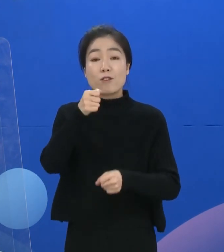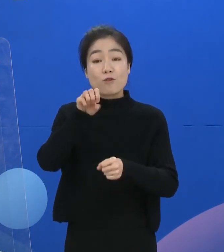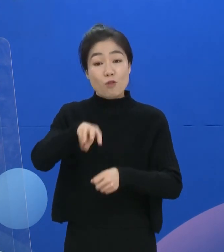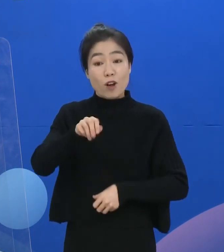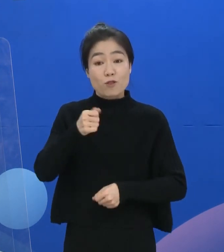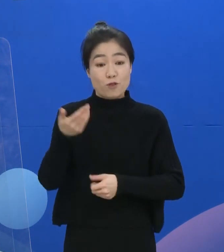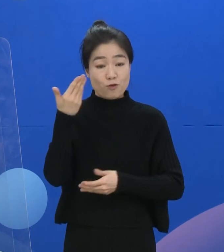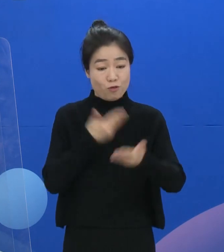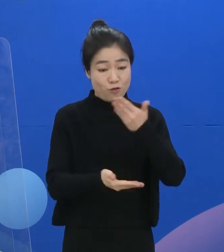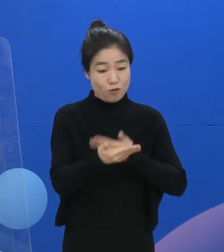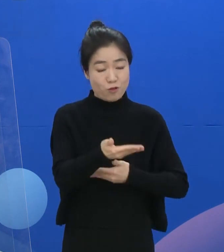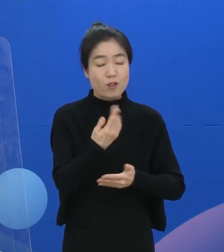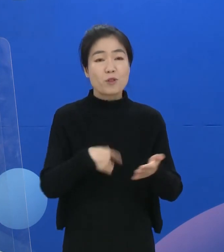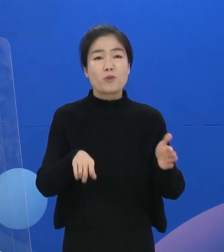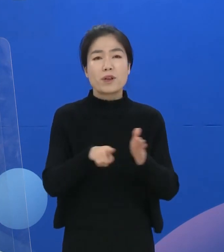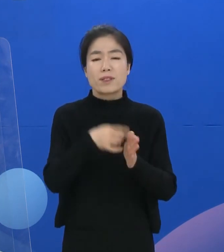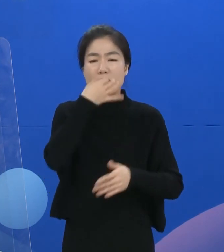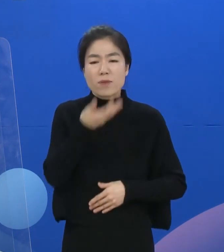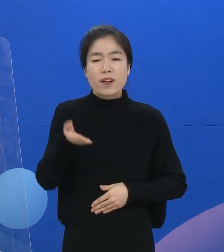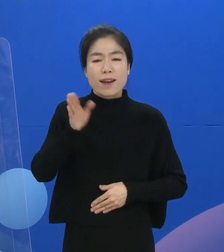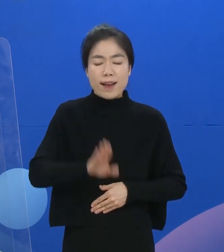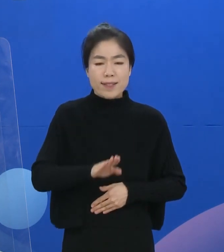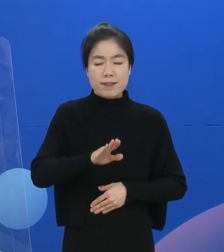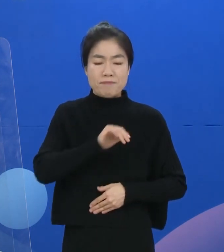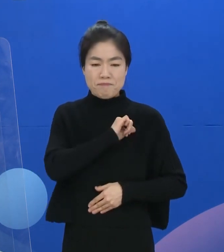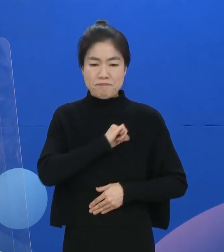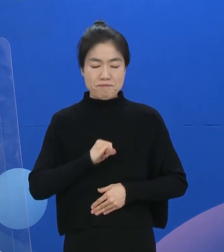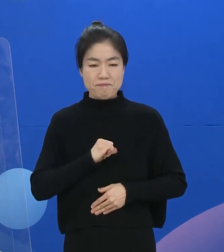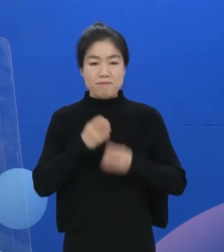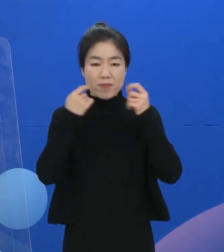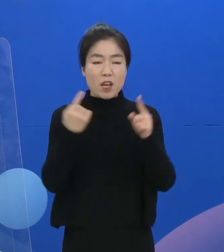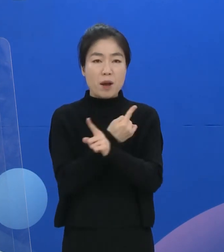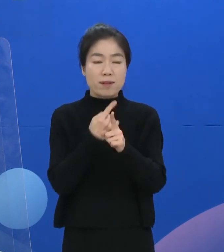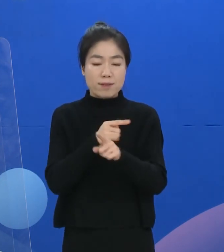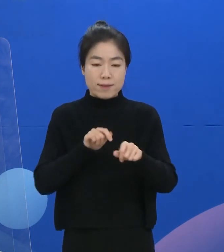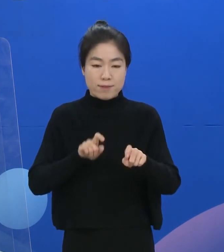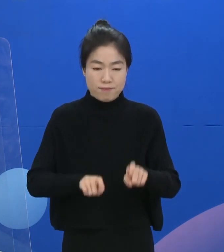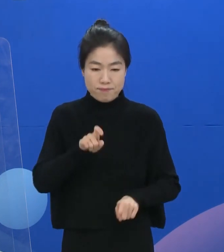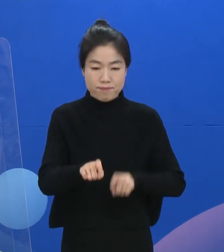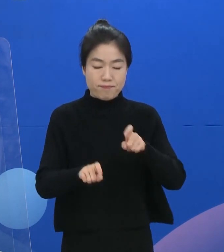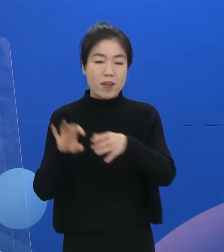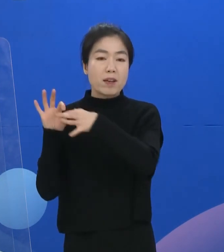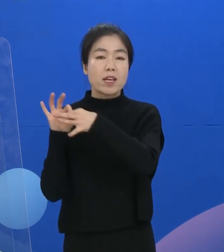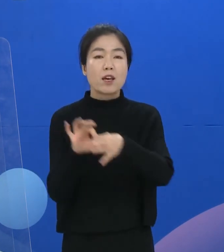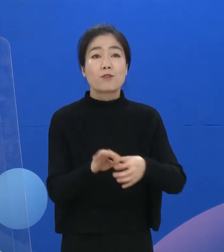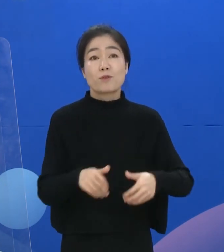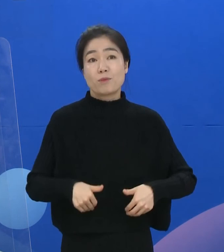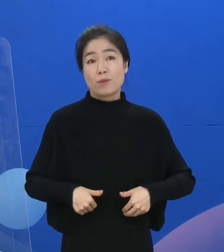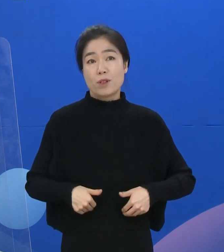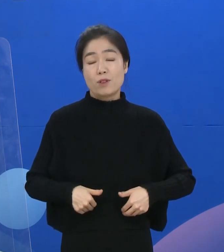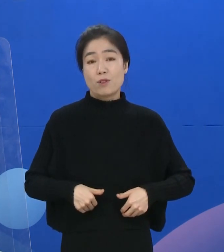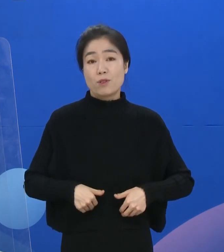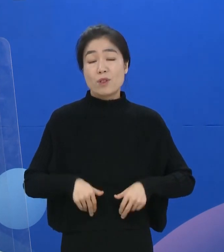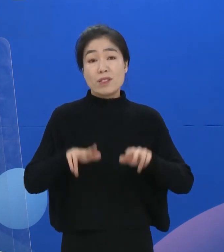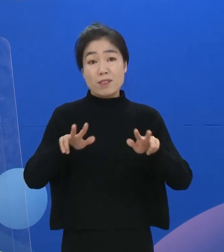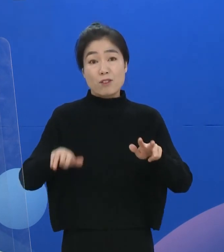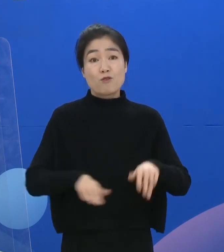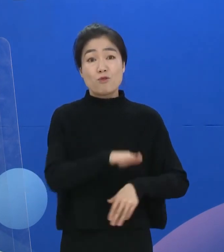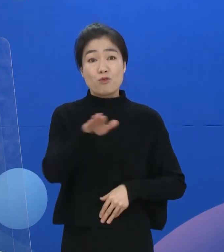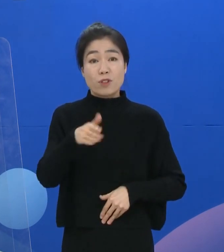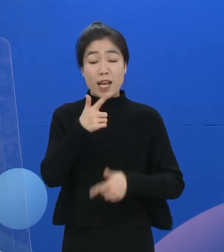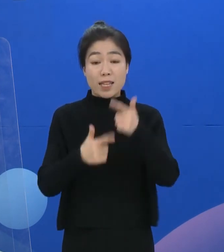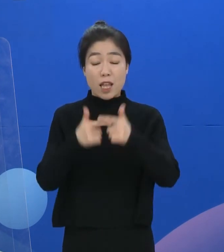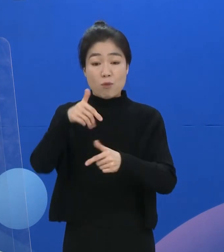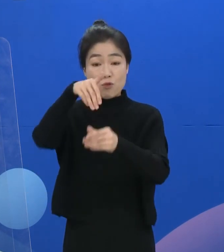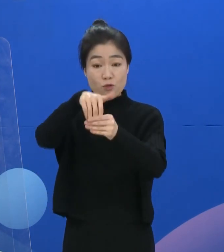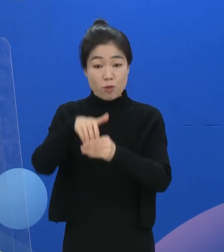세대에게 정의롭고 풍요로운 광주 더 크고 더 강한 광주를 물려 주려면 힘들지만 혁신에